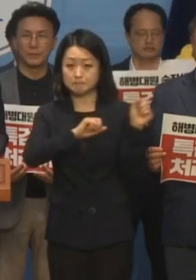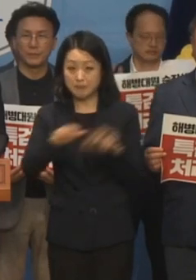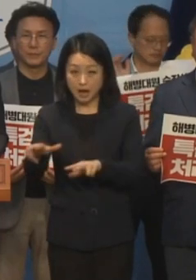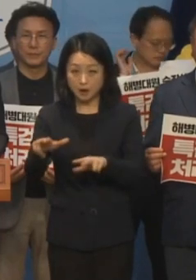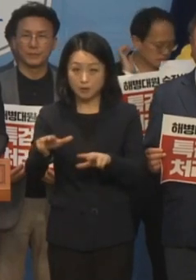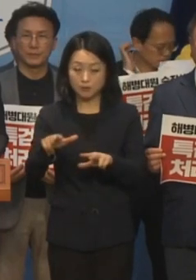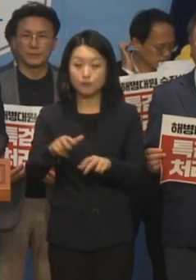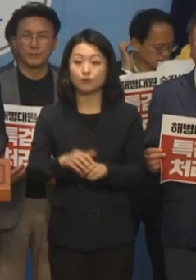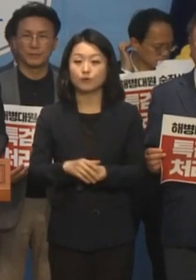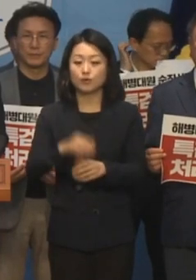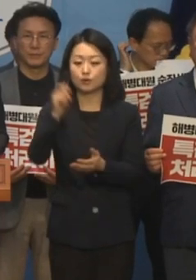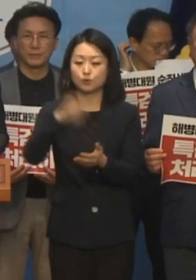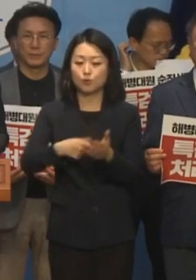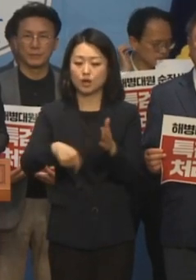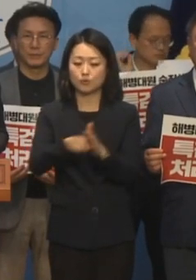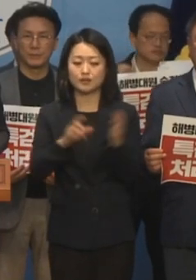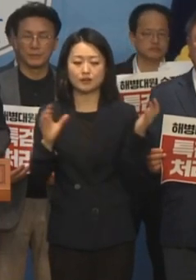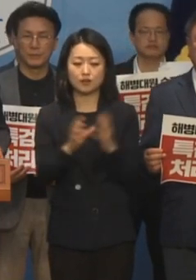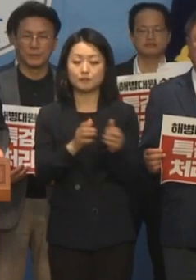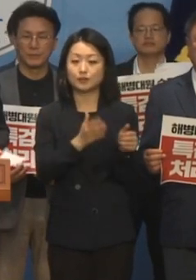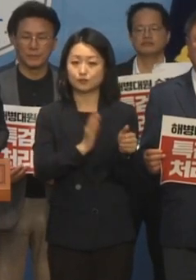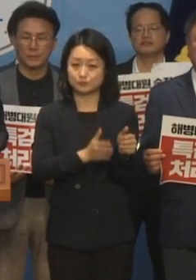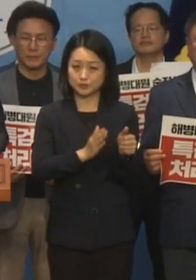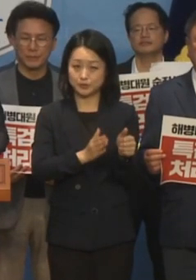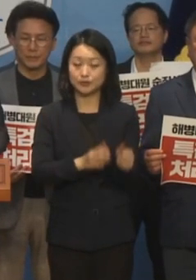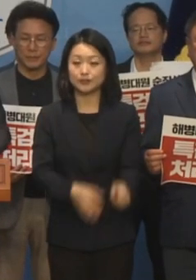통과 협조에 나서십시오.